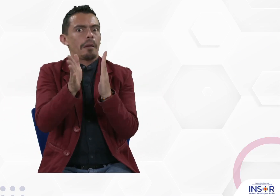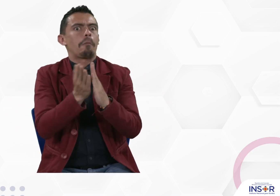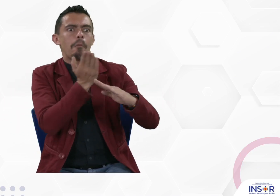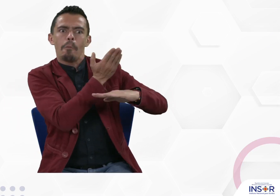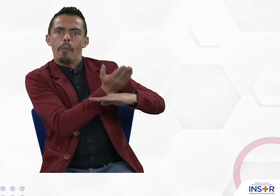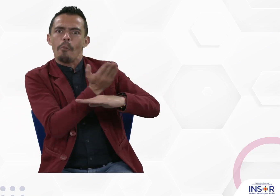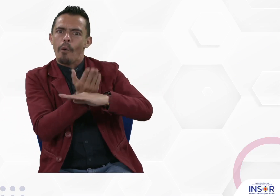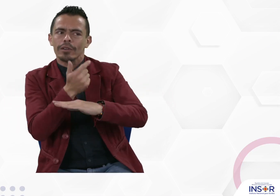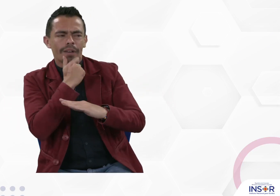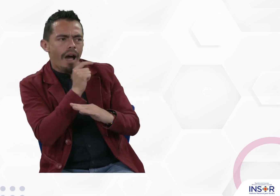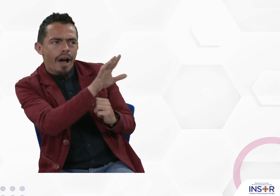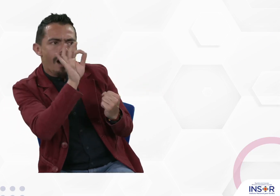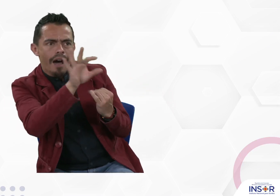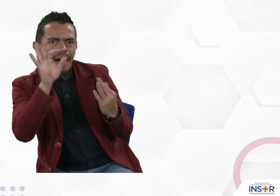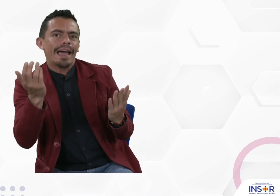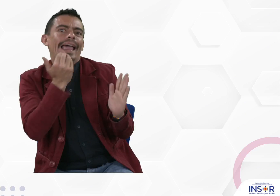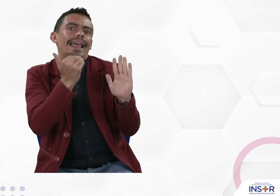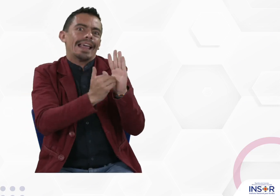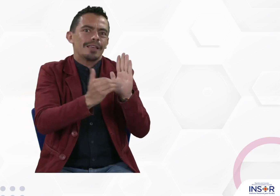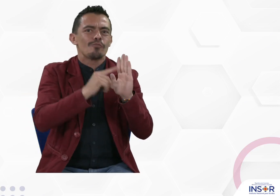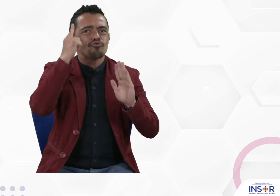sobre estos temas.